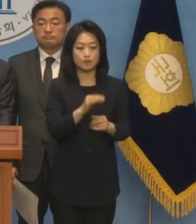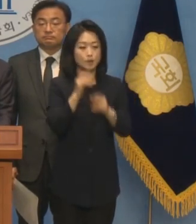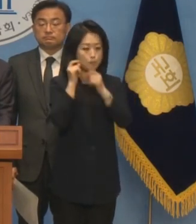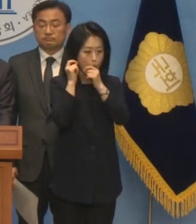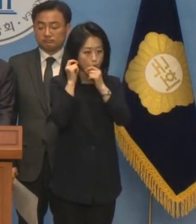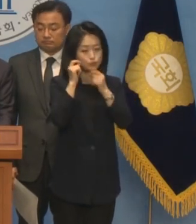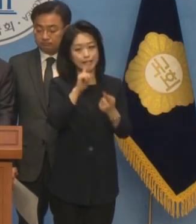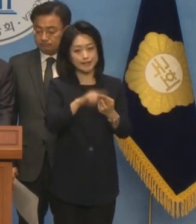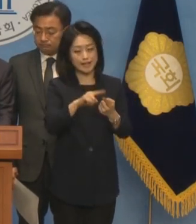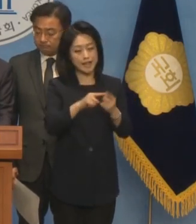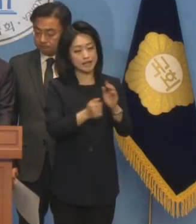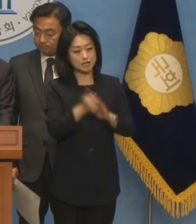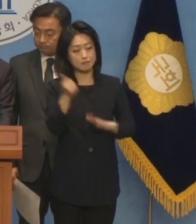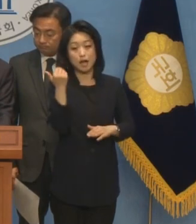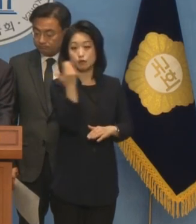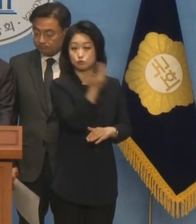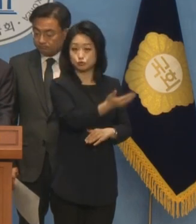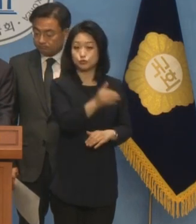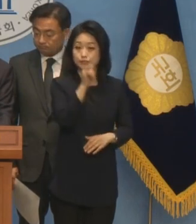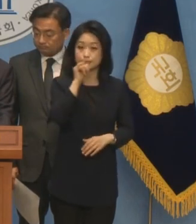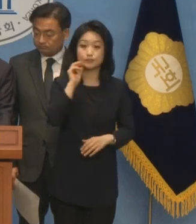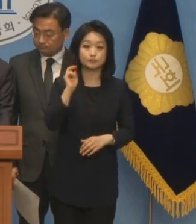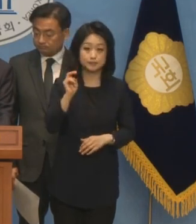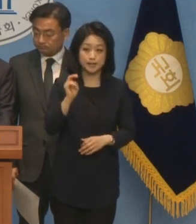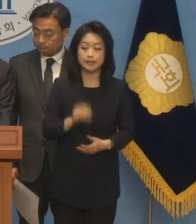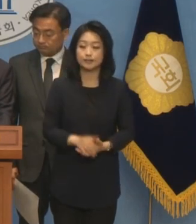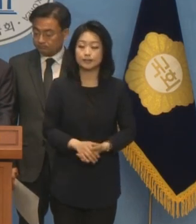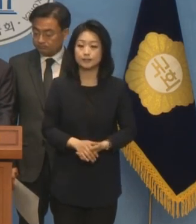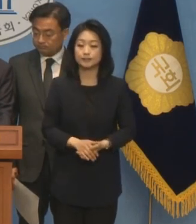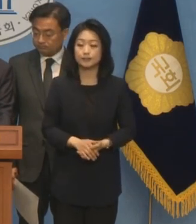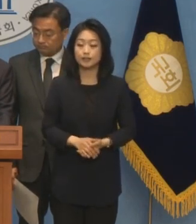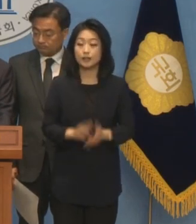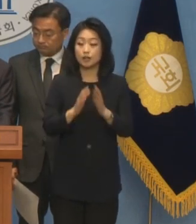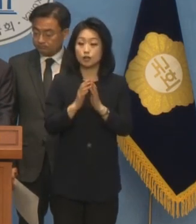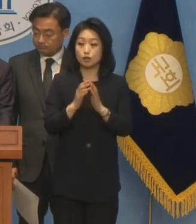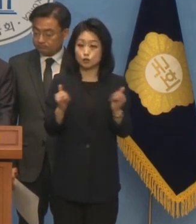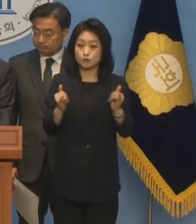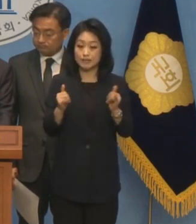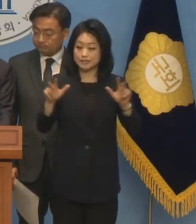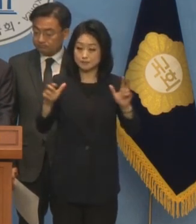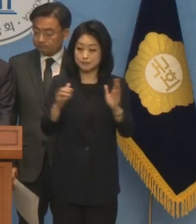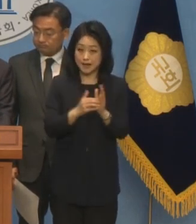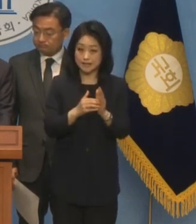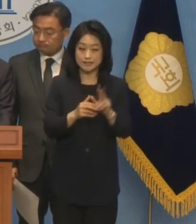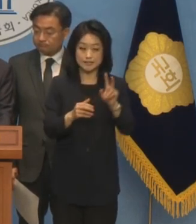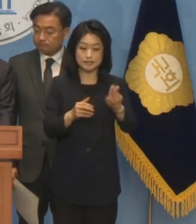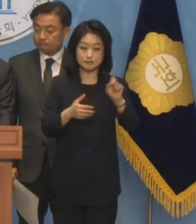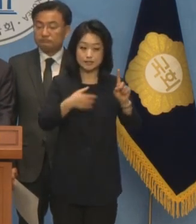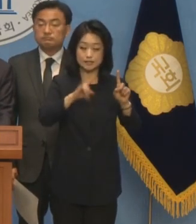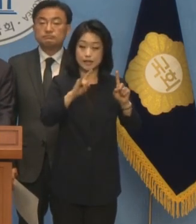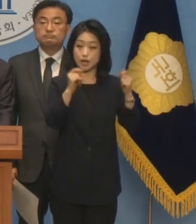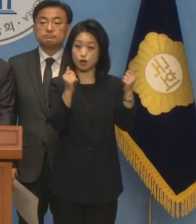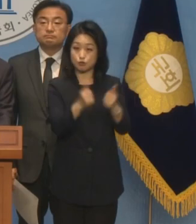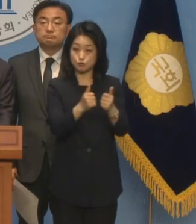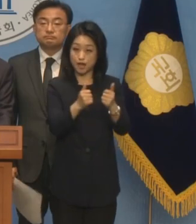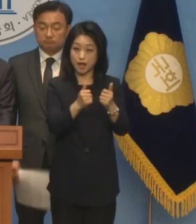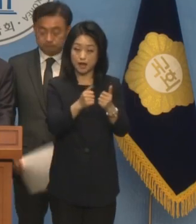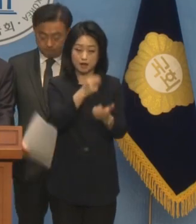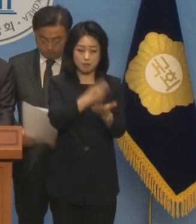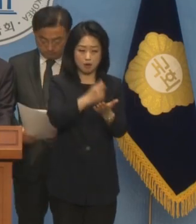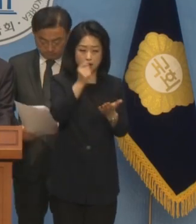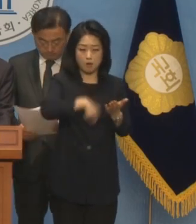대한 새로운 희망을 품을 수 있게 될 것입니다 우리 국민은 그간 21대 국회를 참담한 심장으로